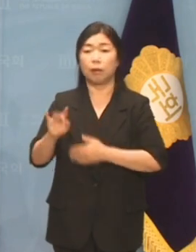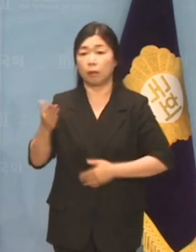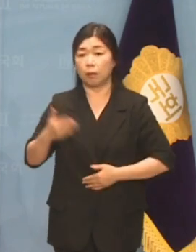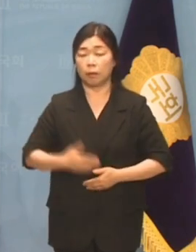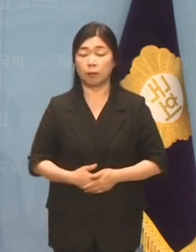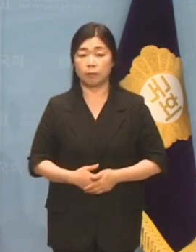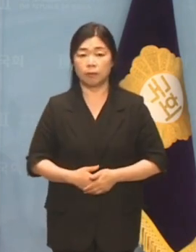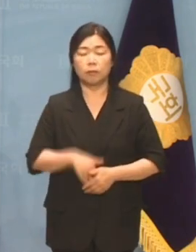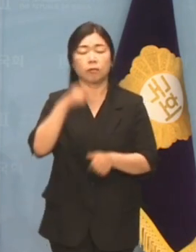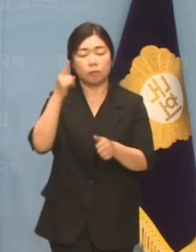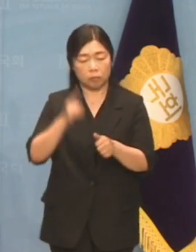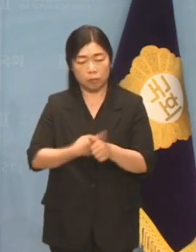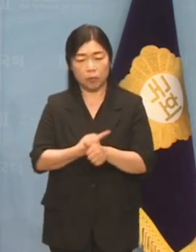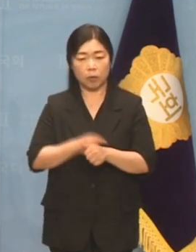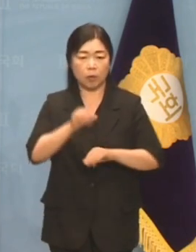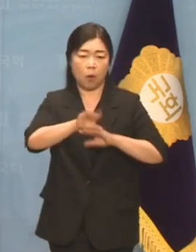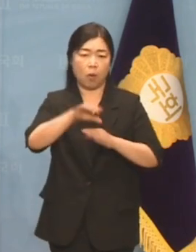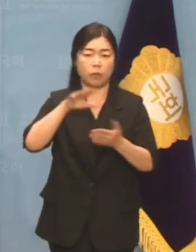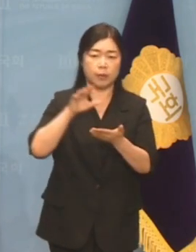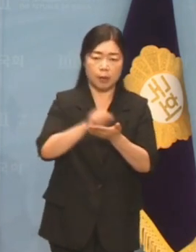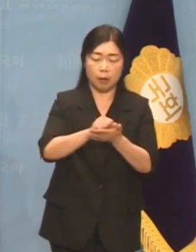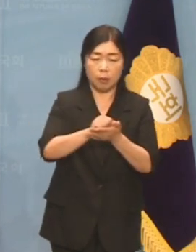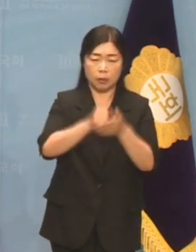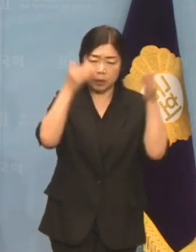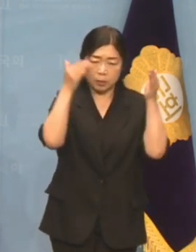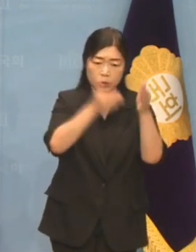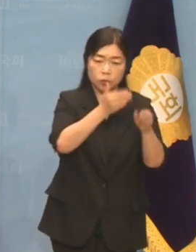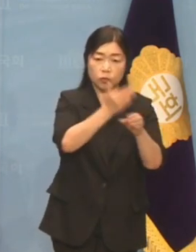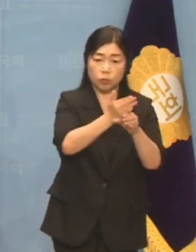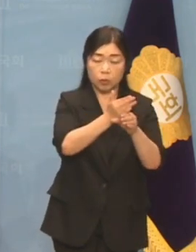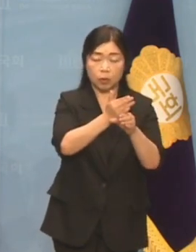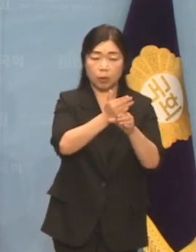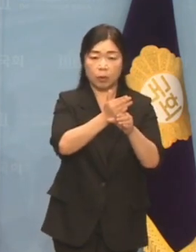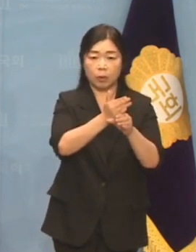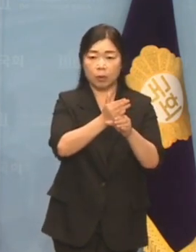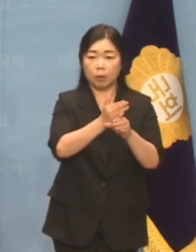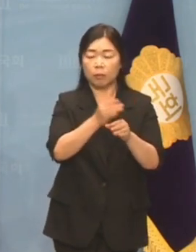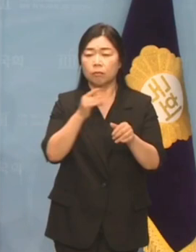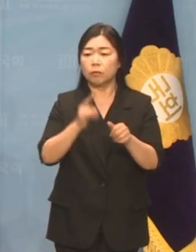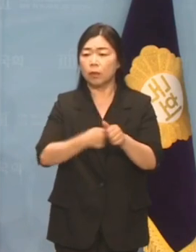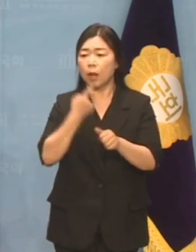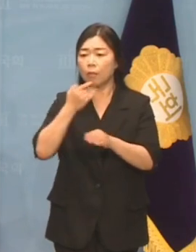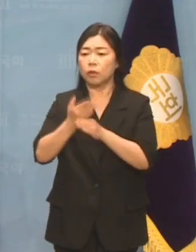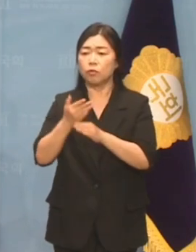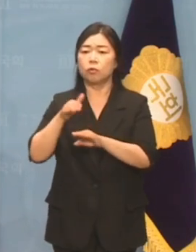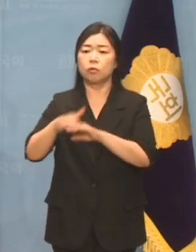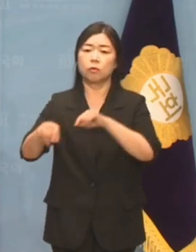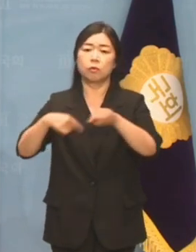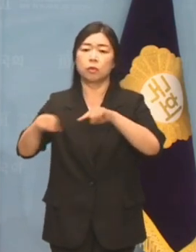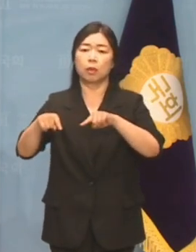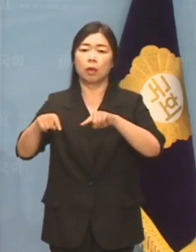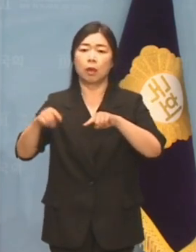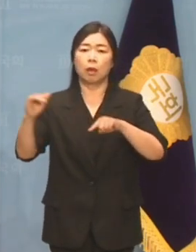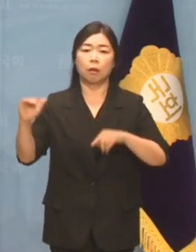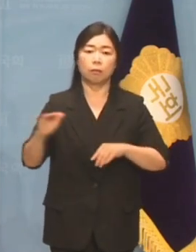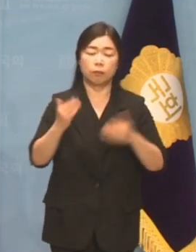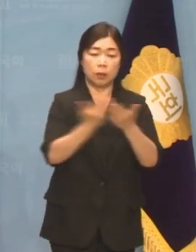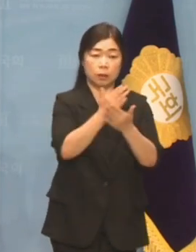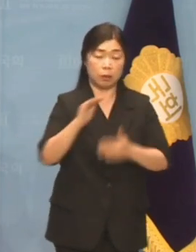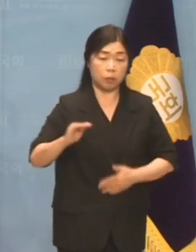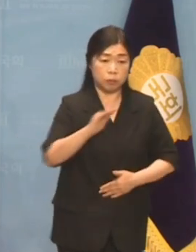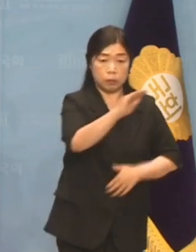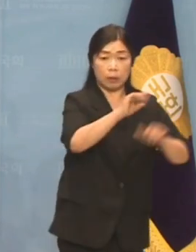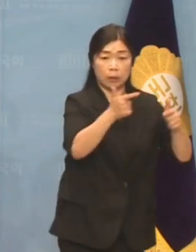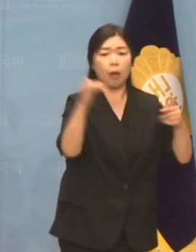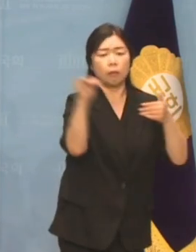언론 장악에 몰두하는 사이 대한민국의 민주주의는 퇴행하고 있습니다. 대한민국의